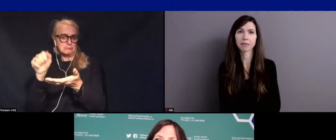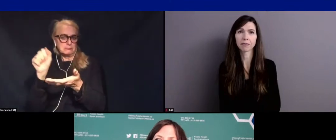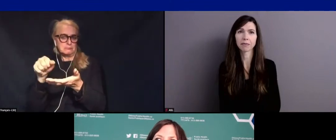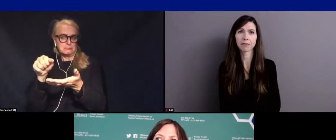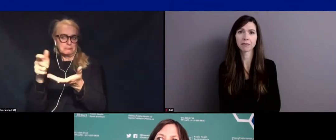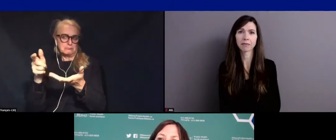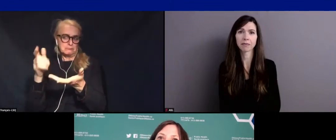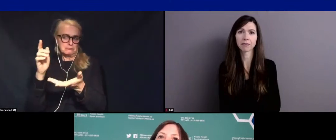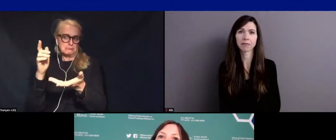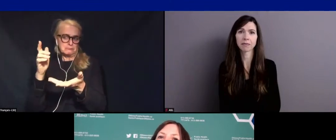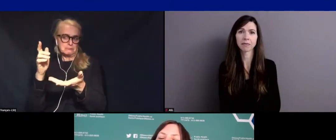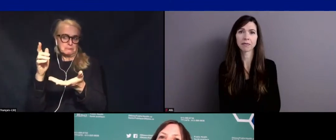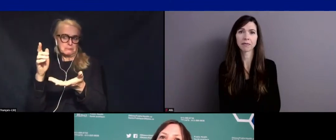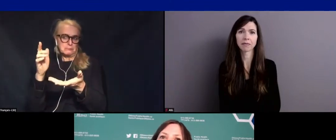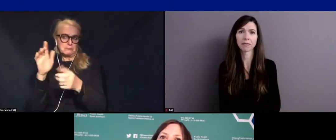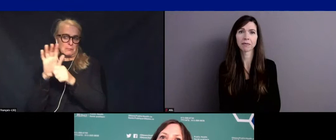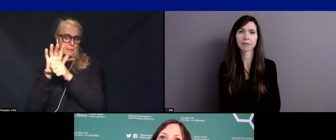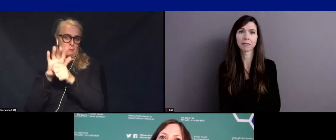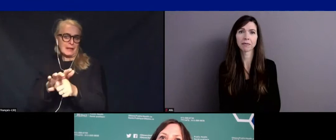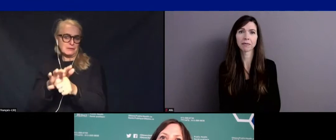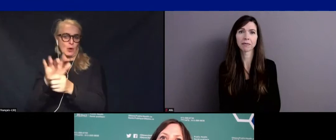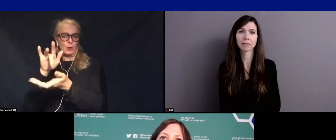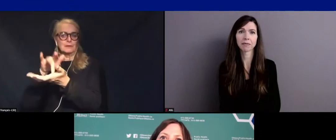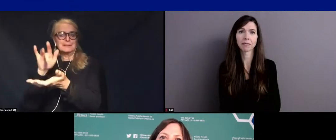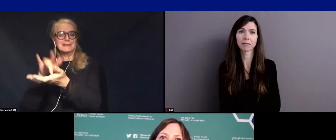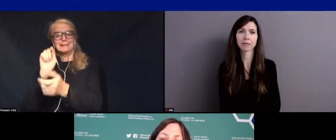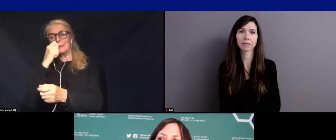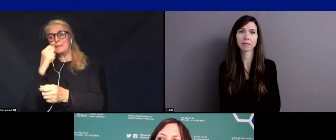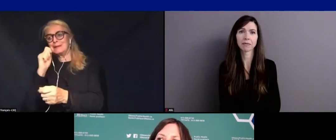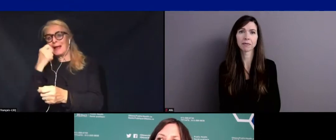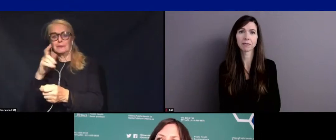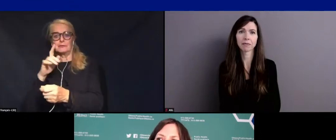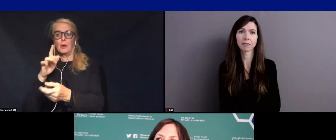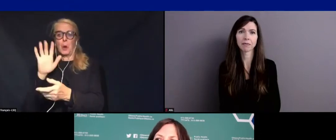à diminuer, dans le fond, la pression sur les centres de dépistage?